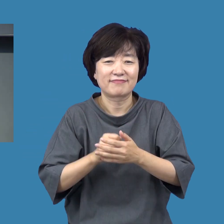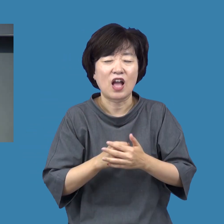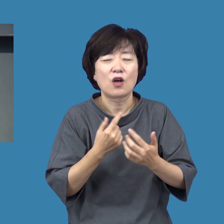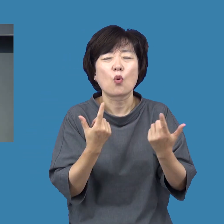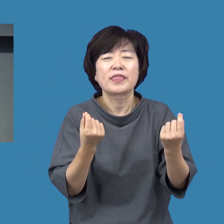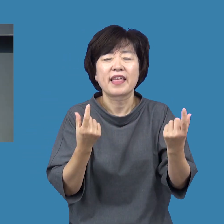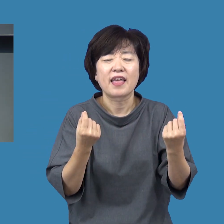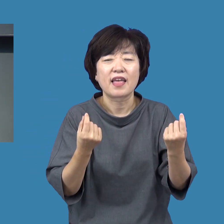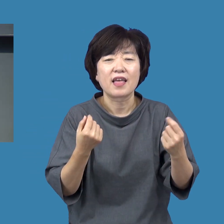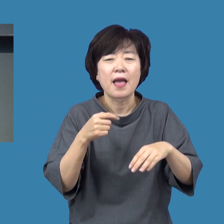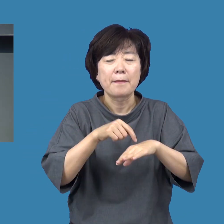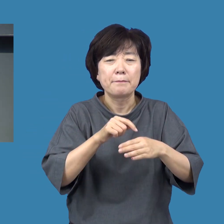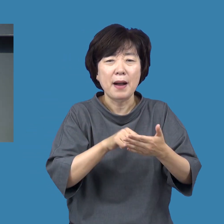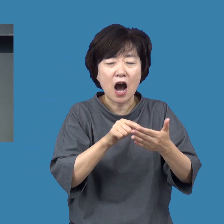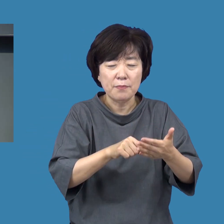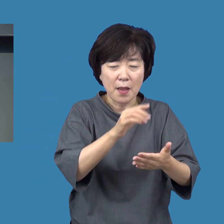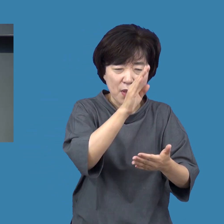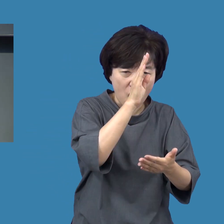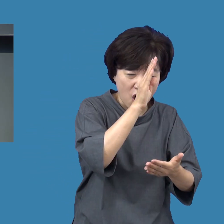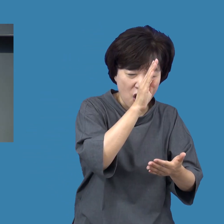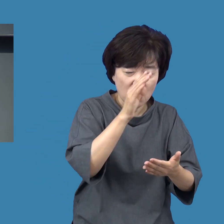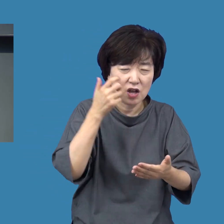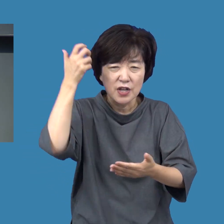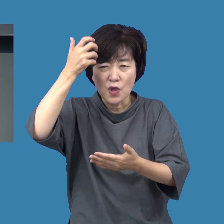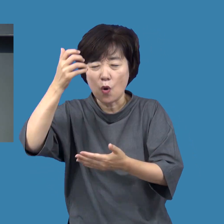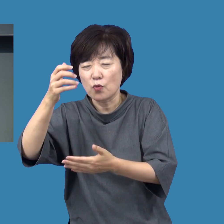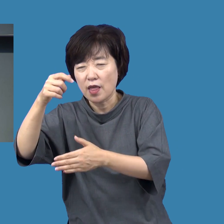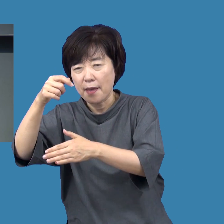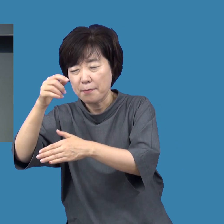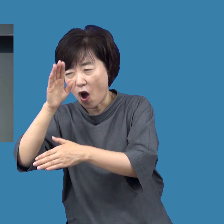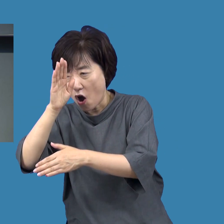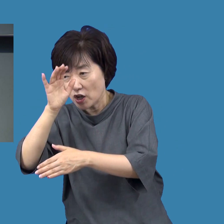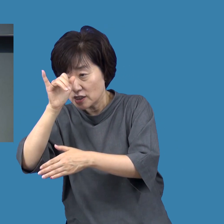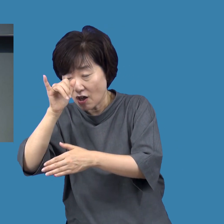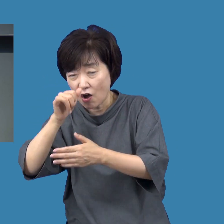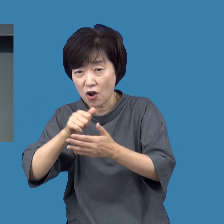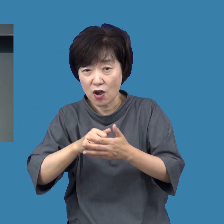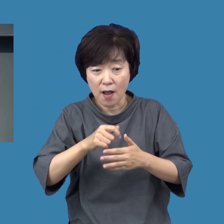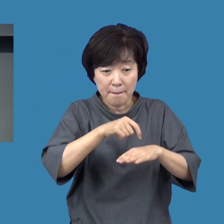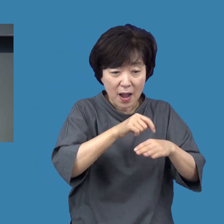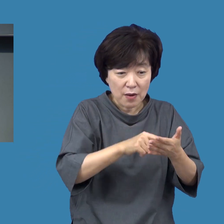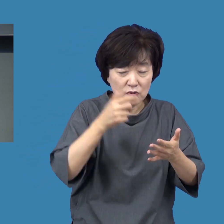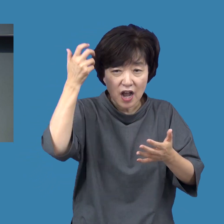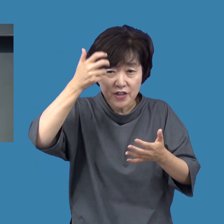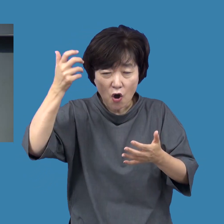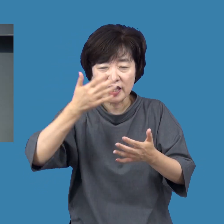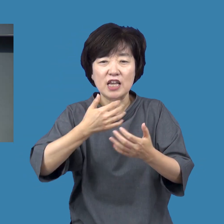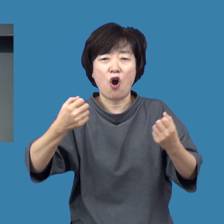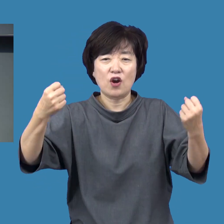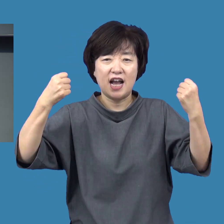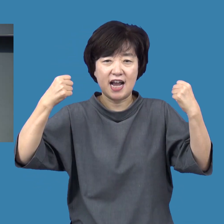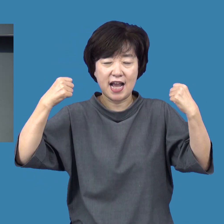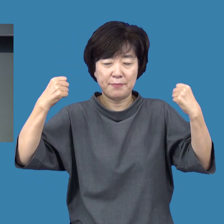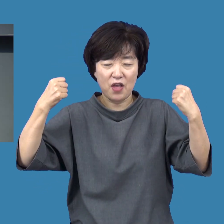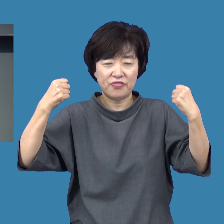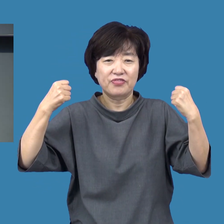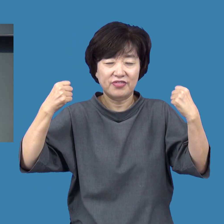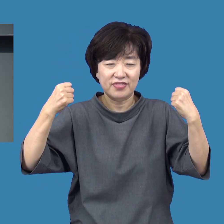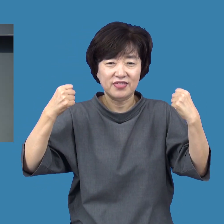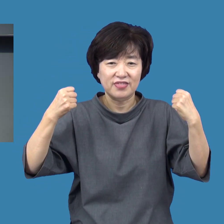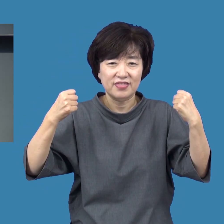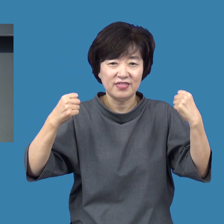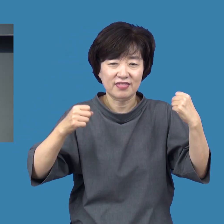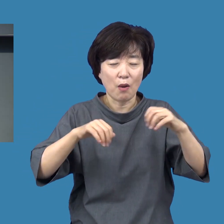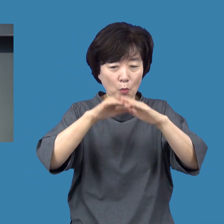우리 마음의 병이 있고 우리 영혼의 병이 있으면 마음과 영혼이 건강해지면 모든 것들이